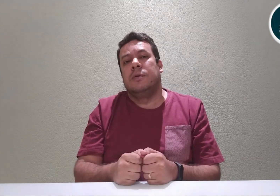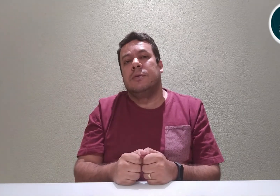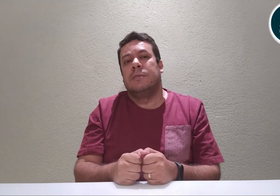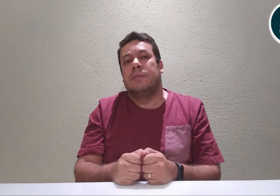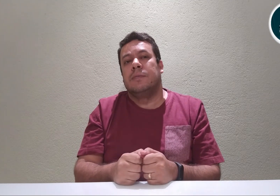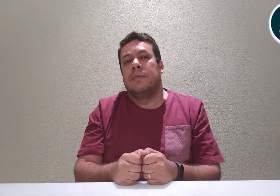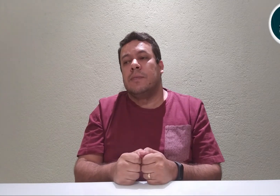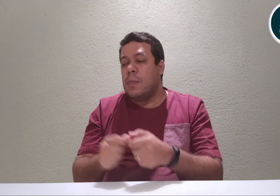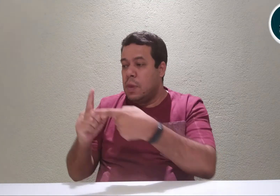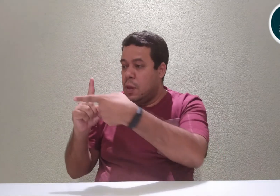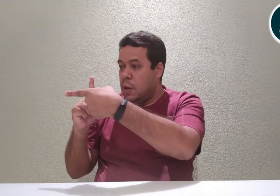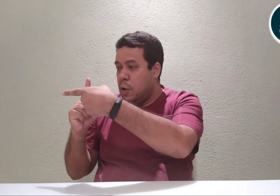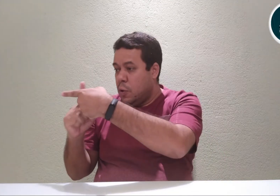Precisa de uma coisa só: